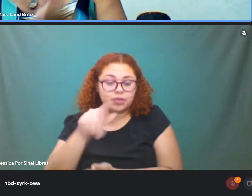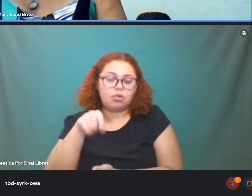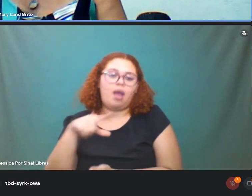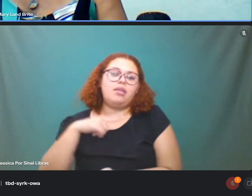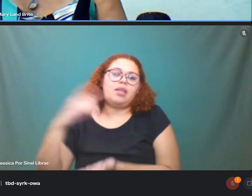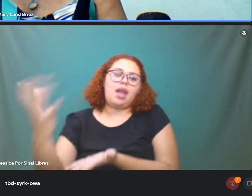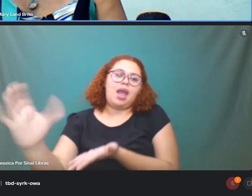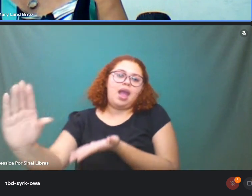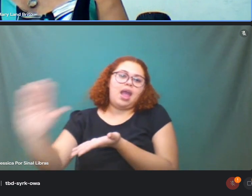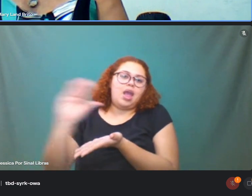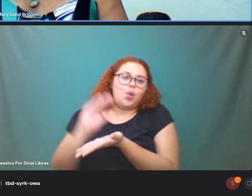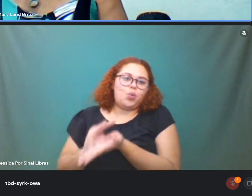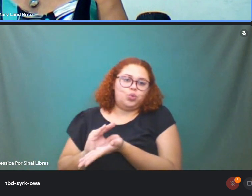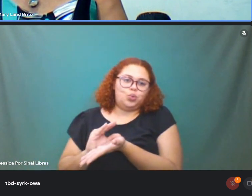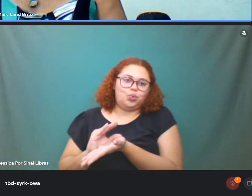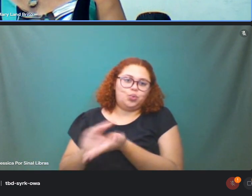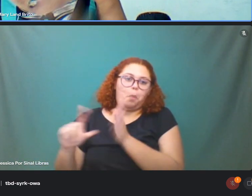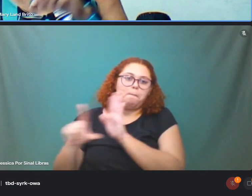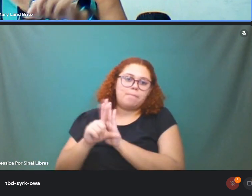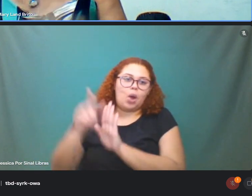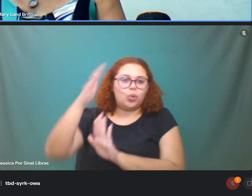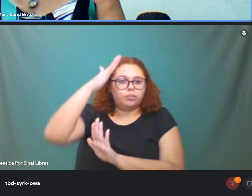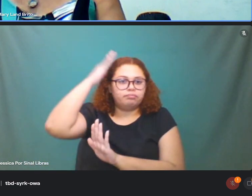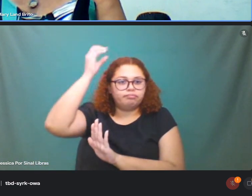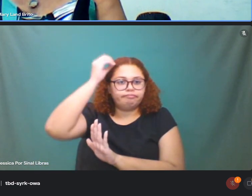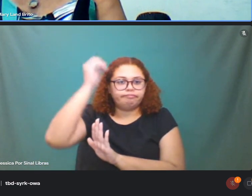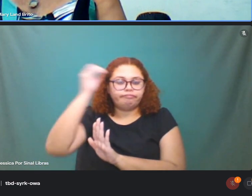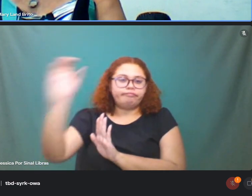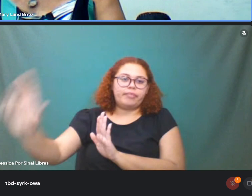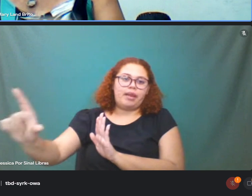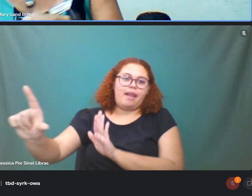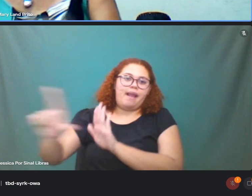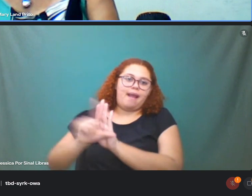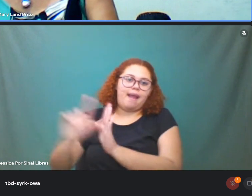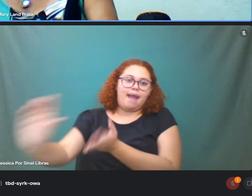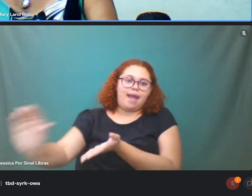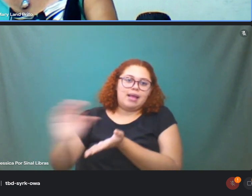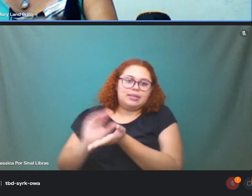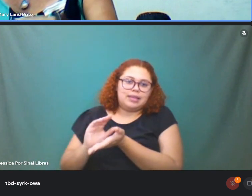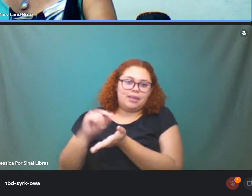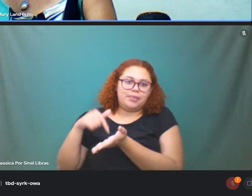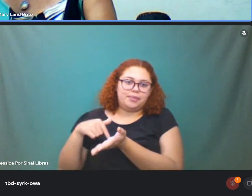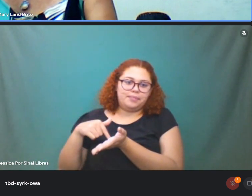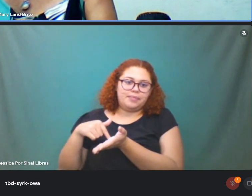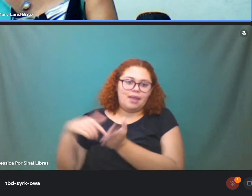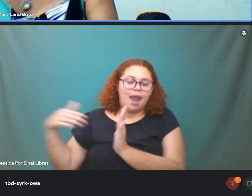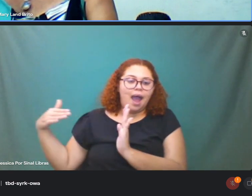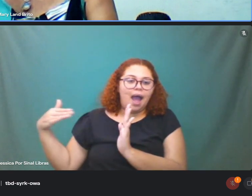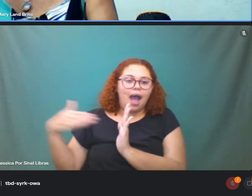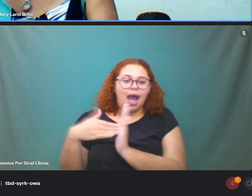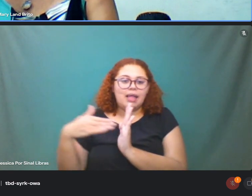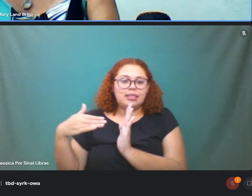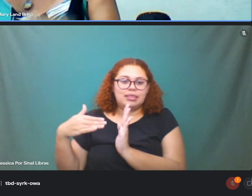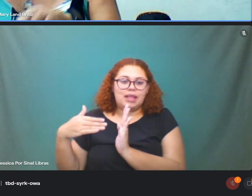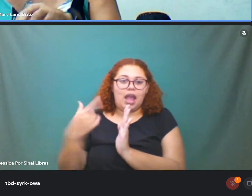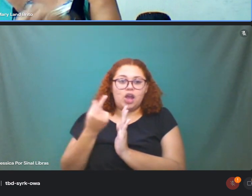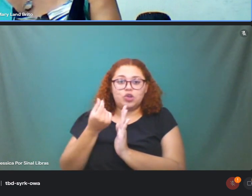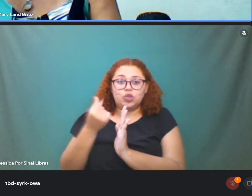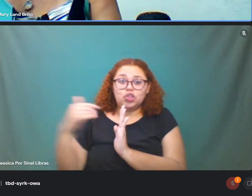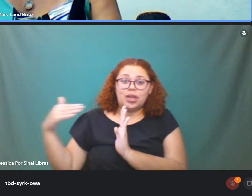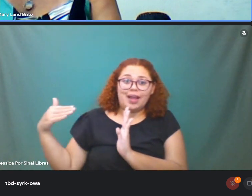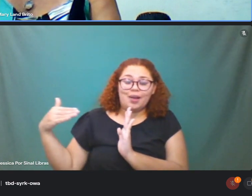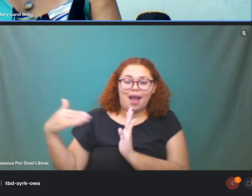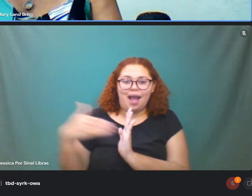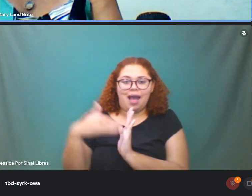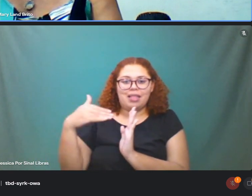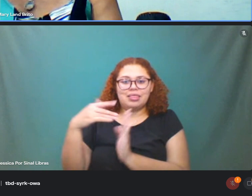da Paulo Gustavo. E esse dinheiro vai estar na conta de todo mundo até o dia 31 de janeiro, desculpa, até o dia 31